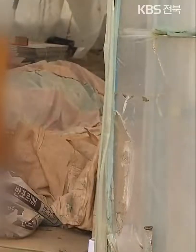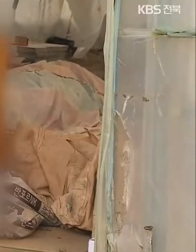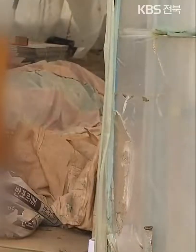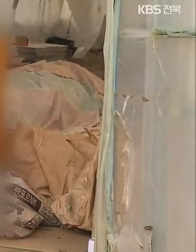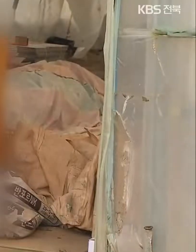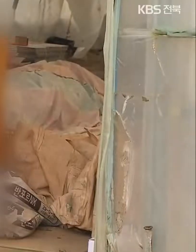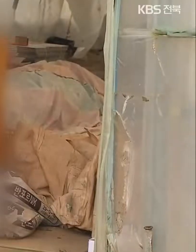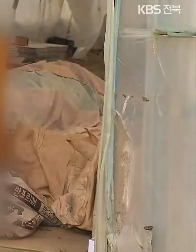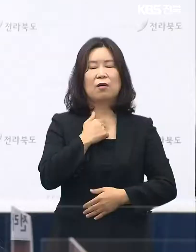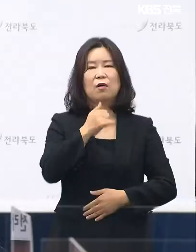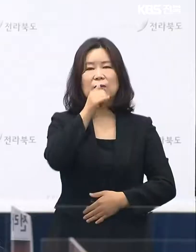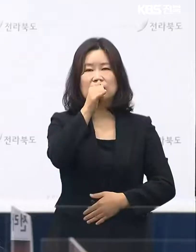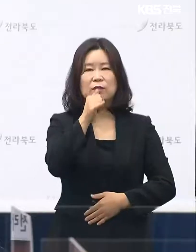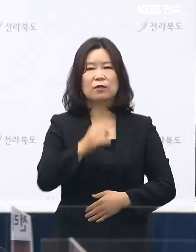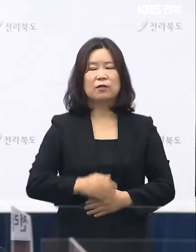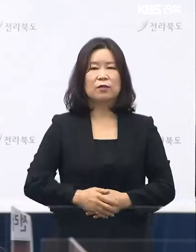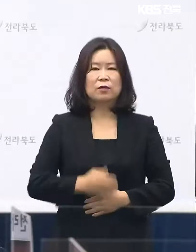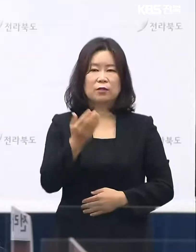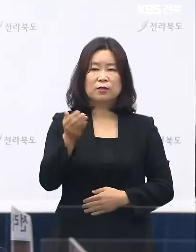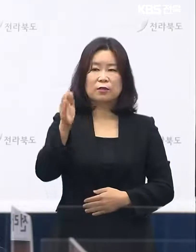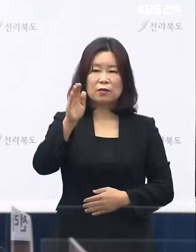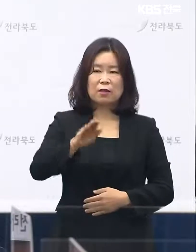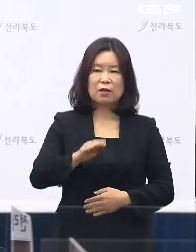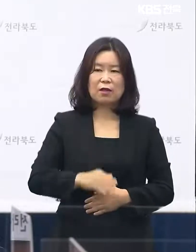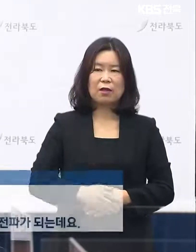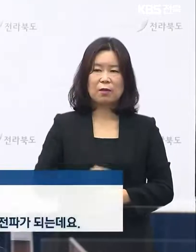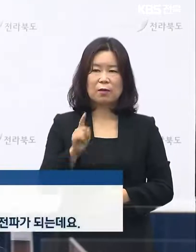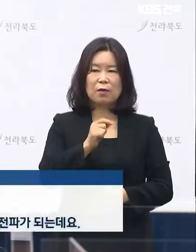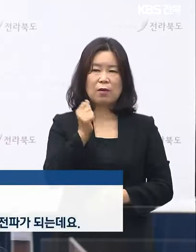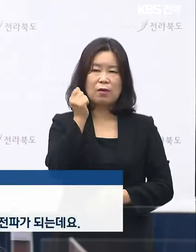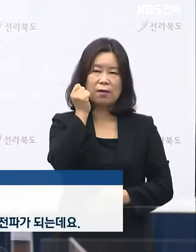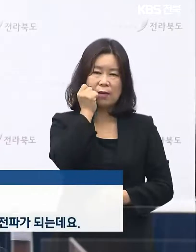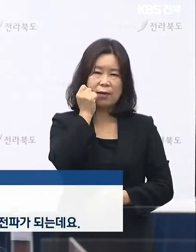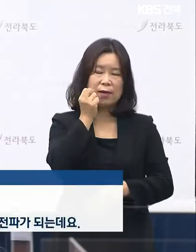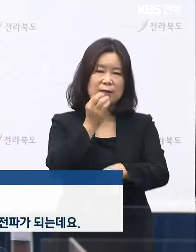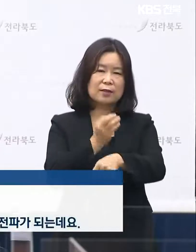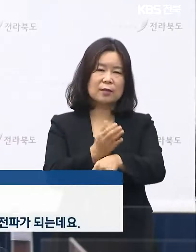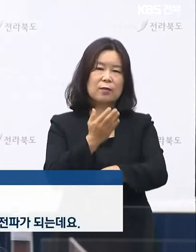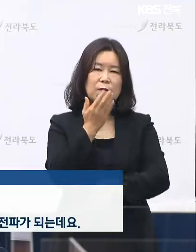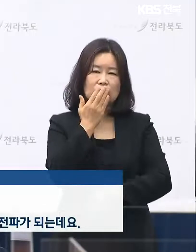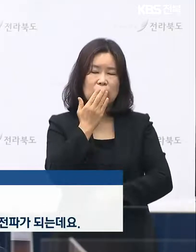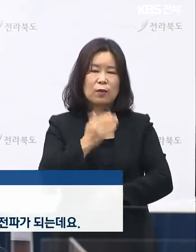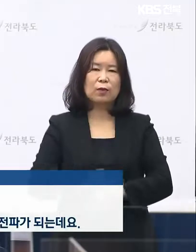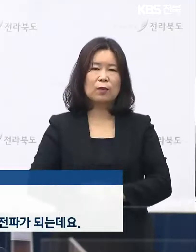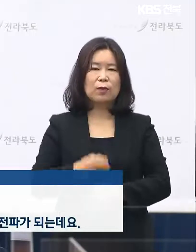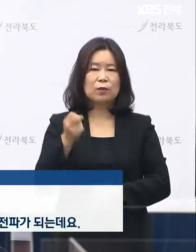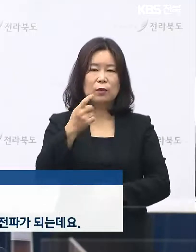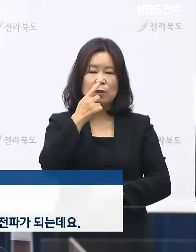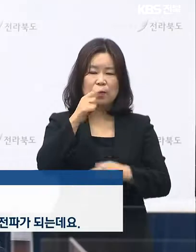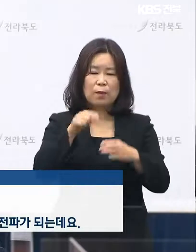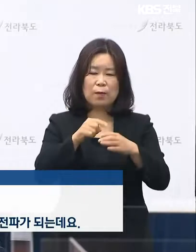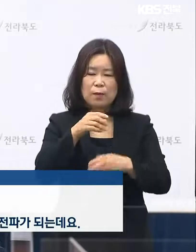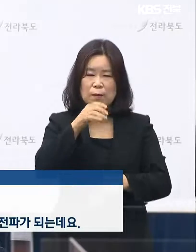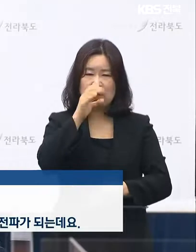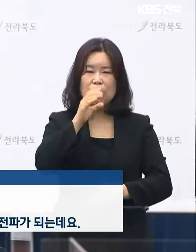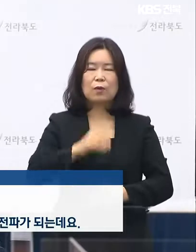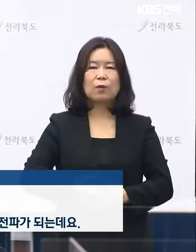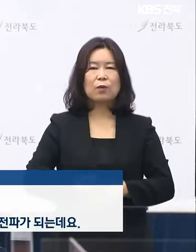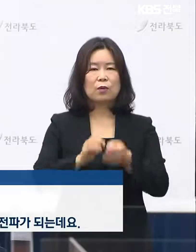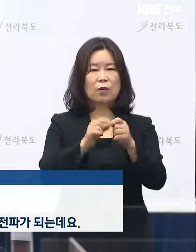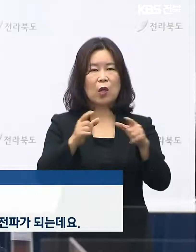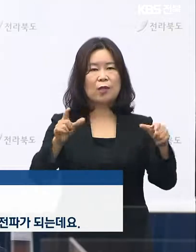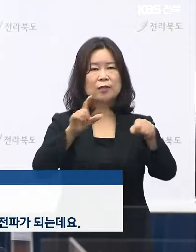추정됩니다 간식 시간도 입고 또 뭐 차마시는 시간 도 있고 다양한